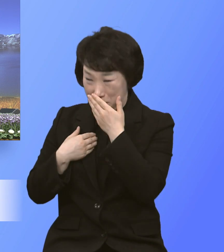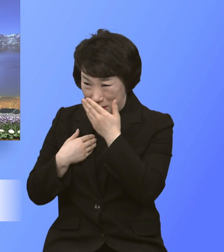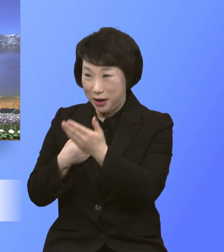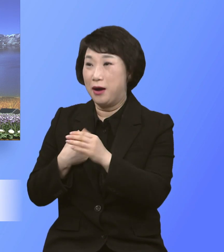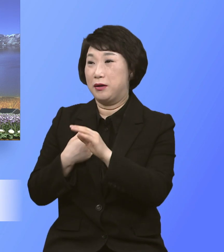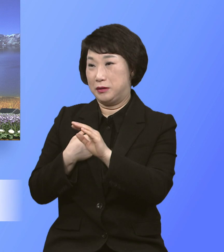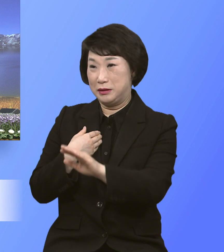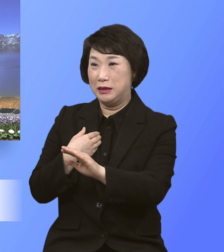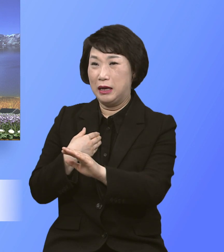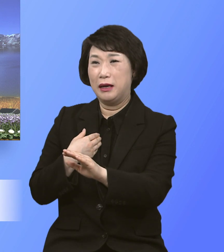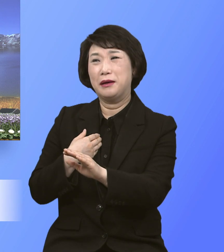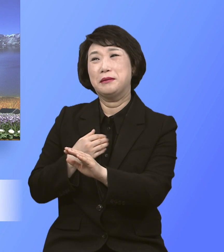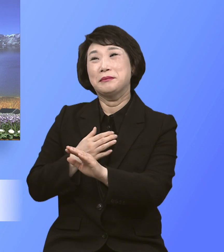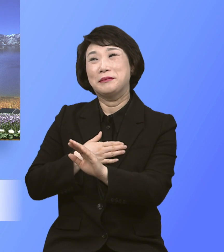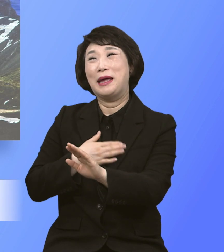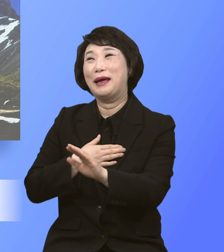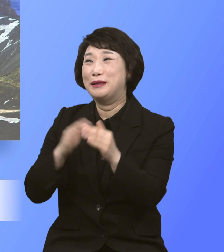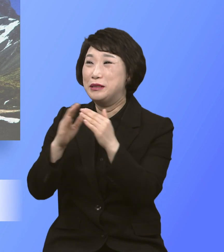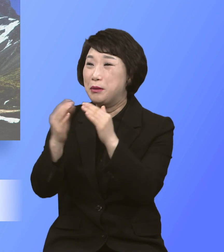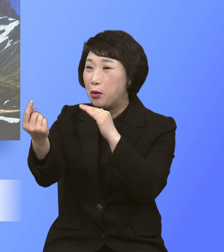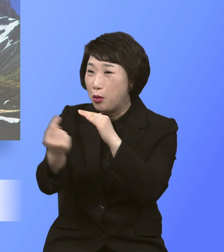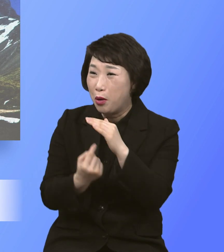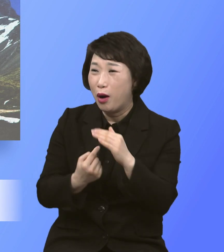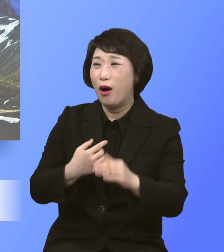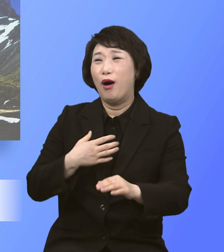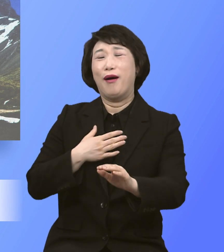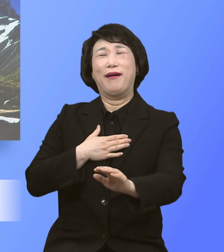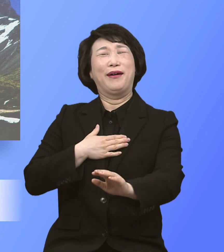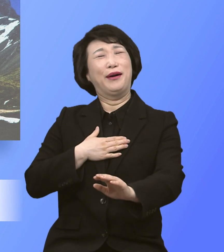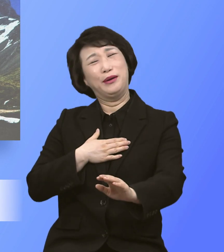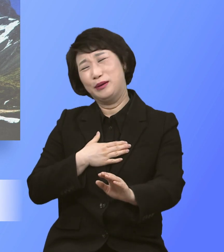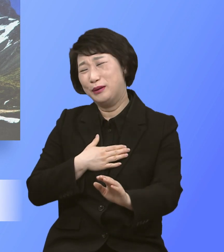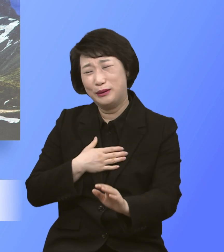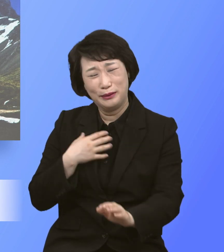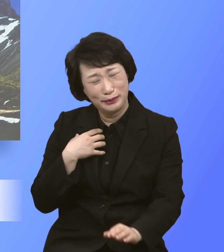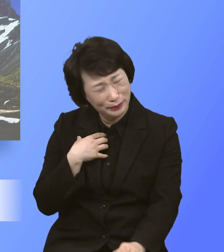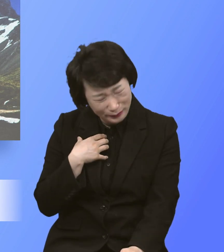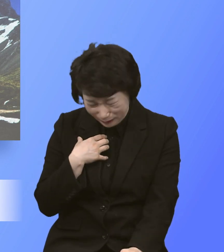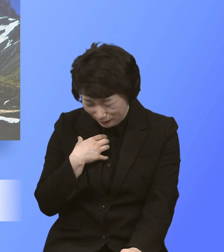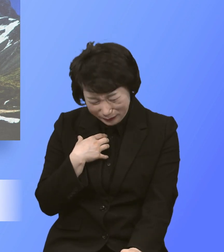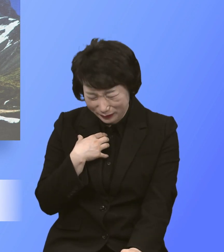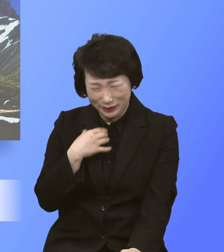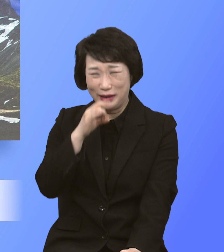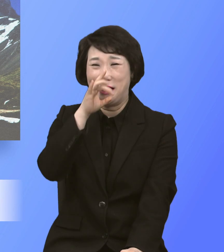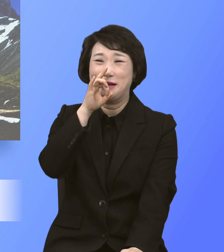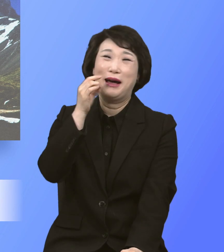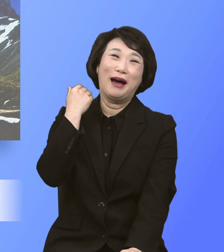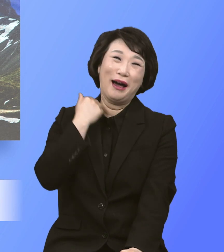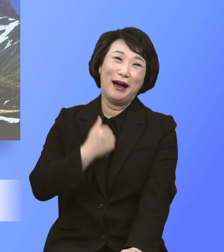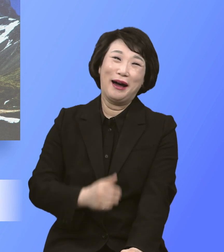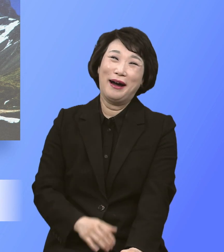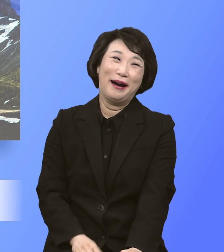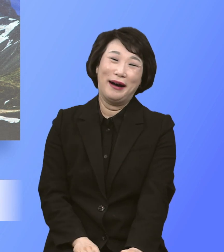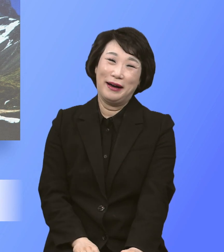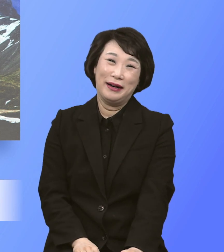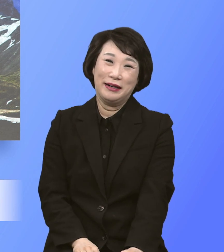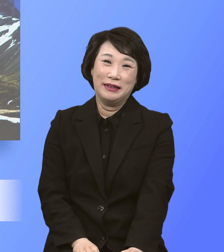분이 우리 집에 들어오심을 나는 감당할 수가